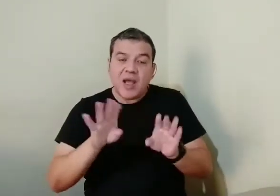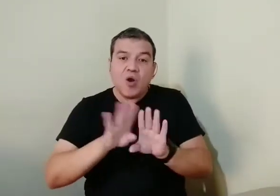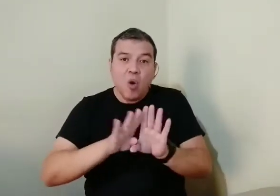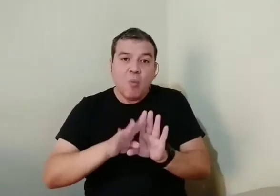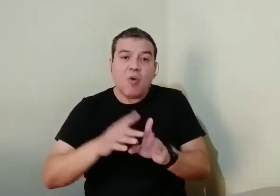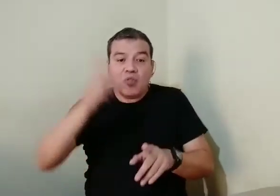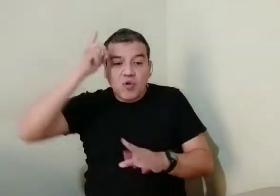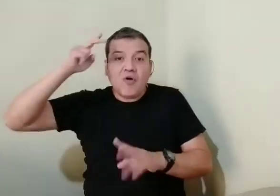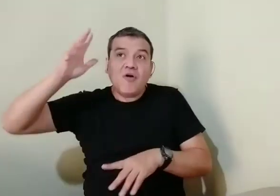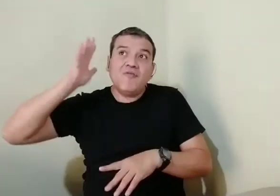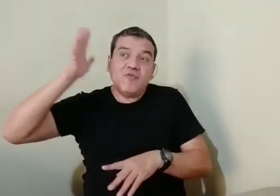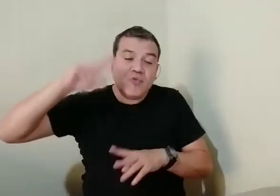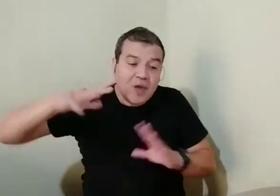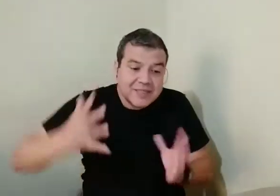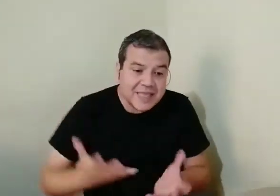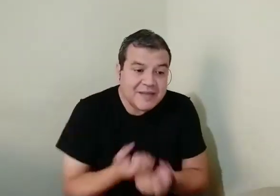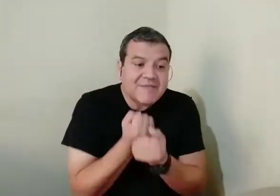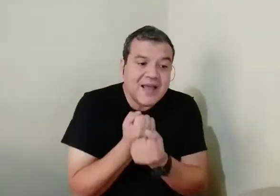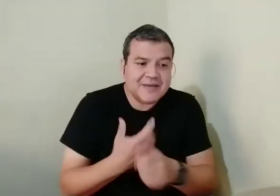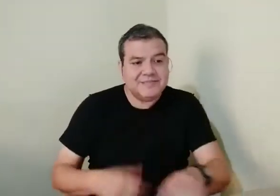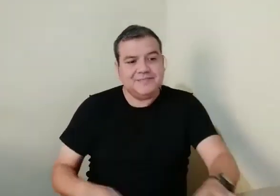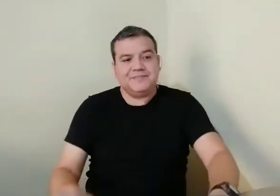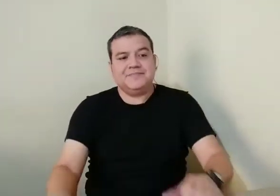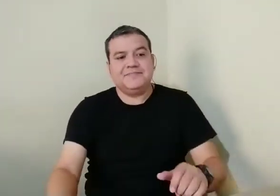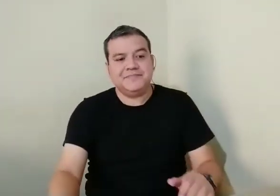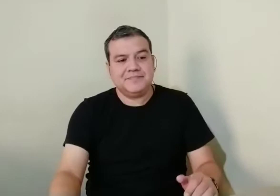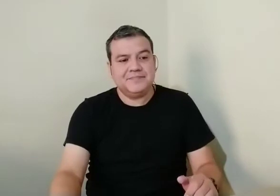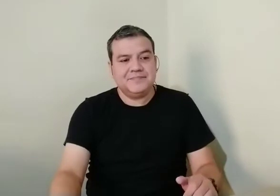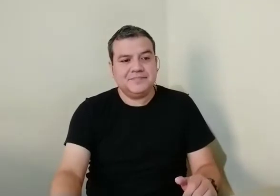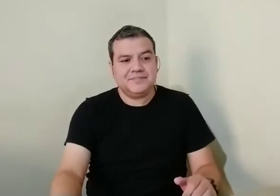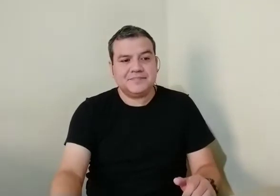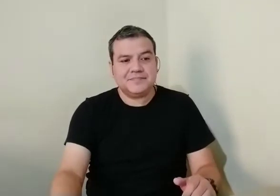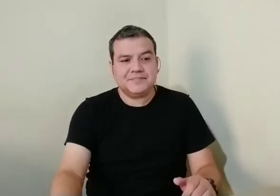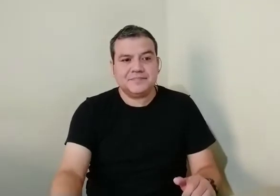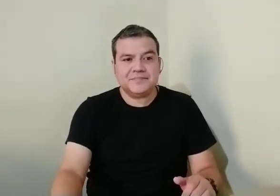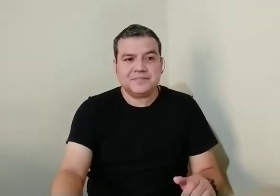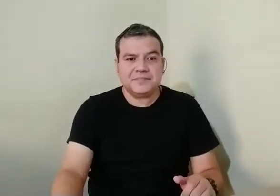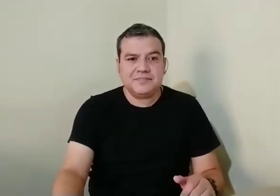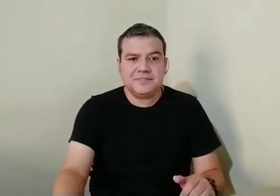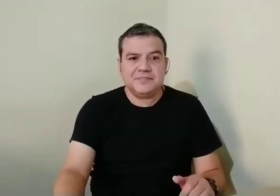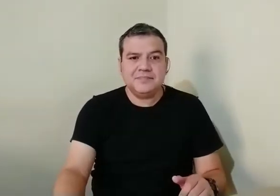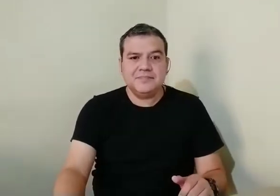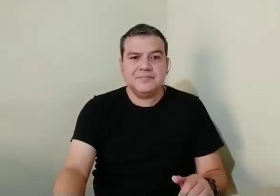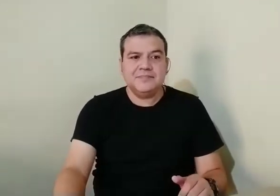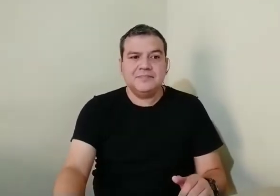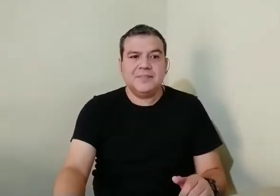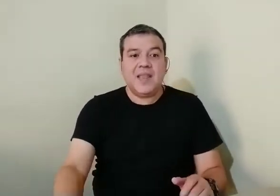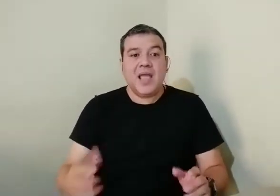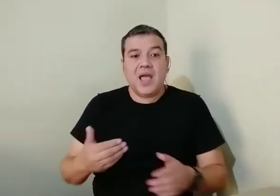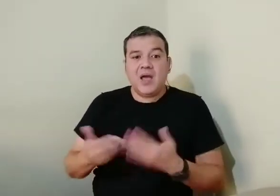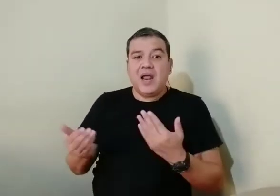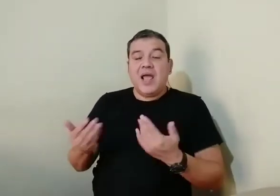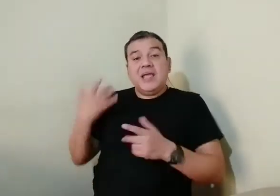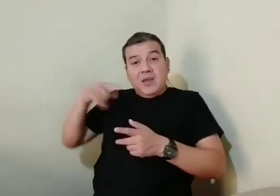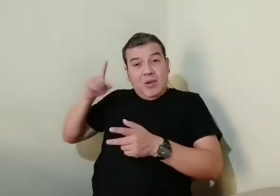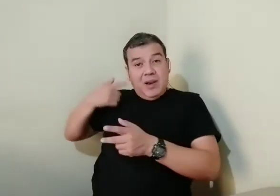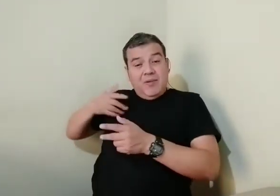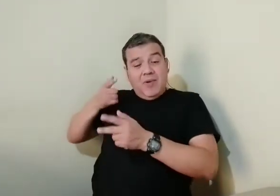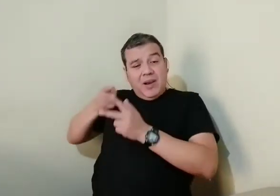una ilustración de sus principios, se estableció una escuela modelo en el Edén, el hogar de